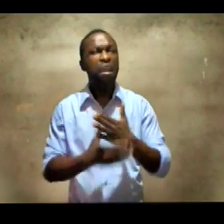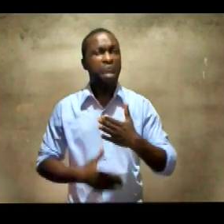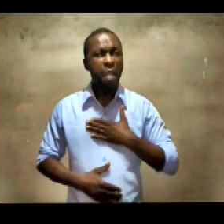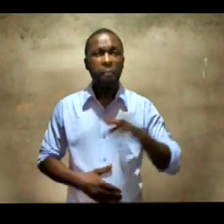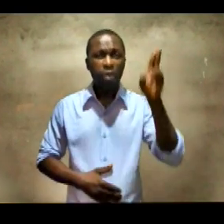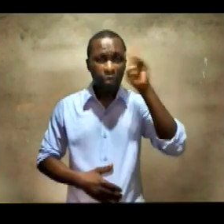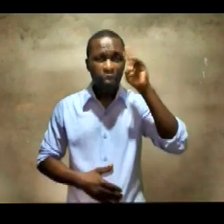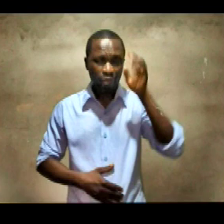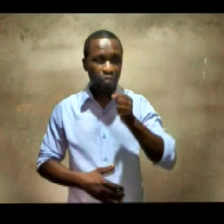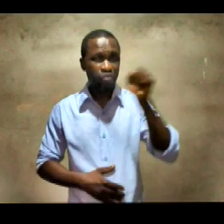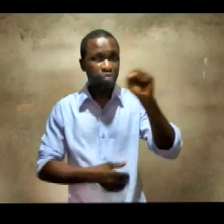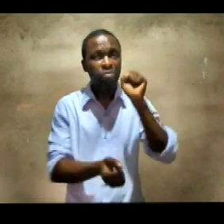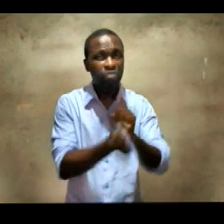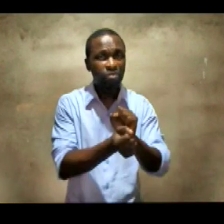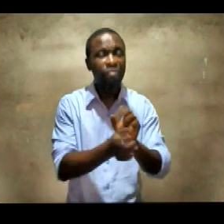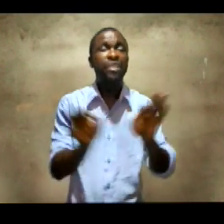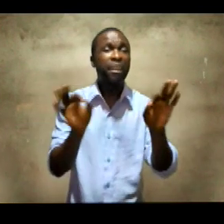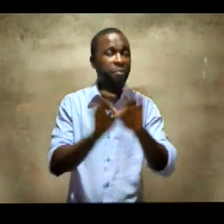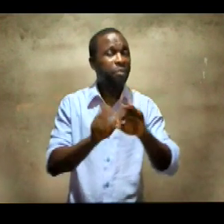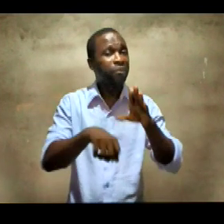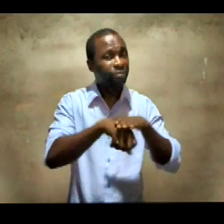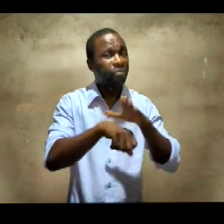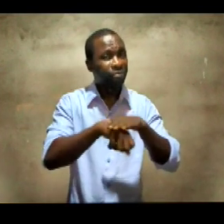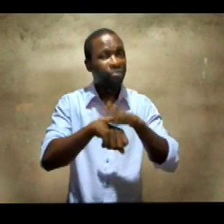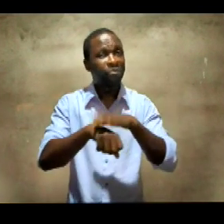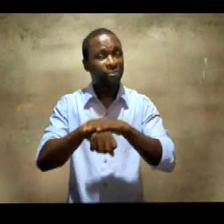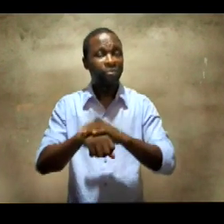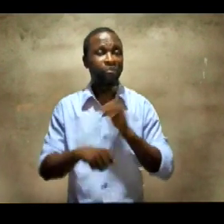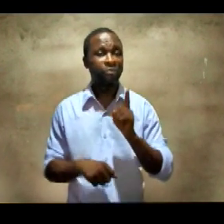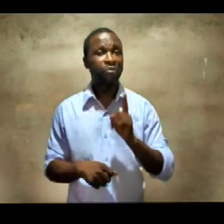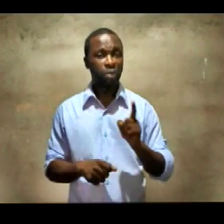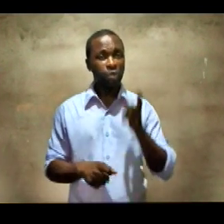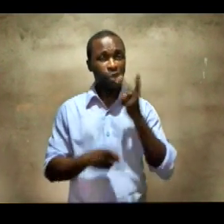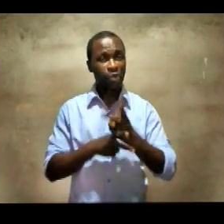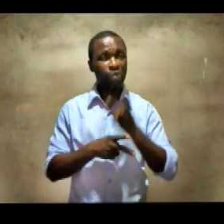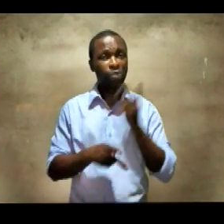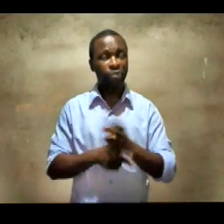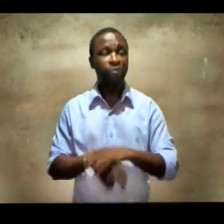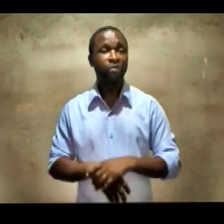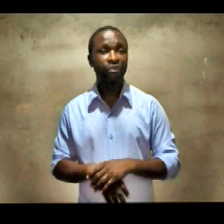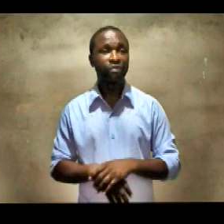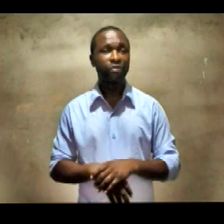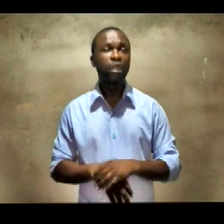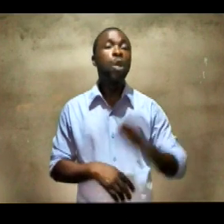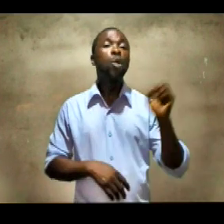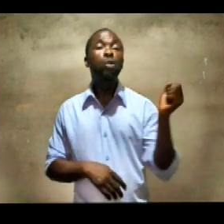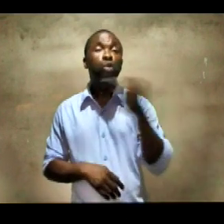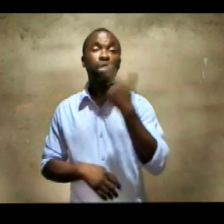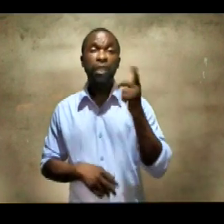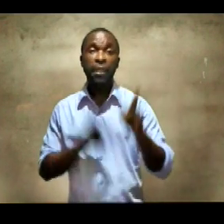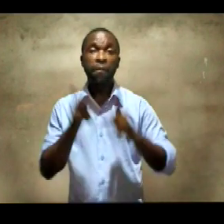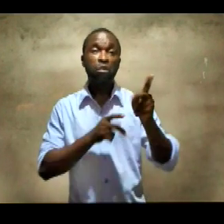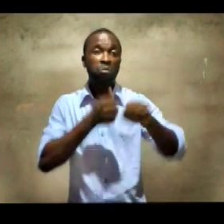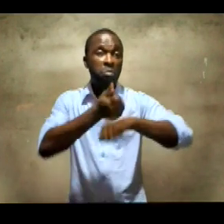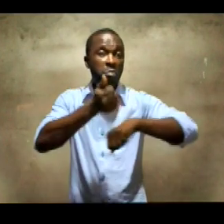mais moi je dis qu'il est temps qu'on revoie les pratiques qui sont anciennes. La semaine dernière, rapporte l'AFP, tous les accusés ont déclaré au tribunal que